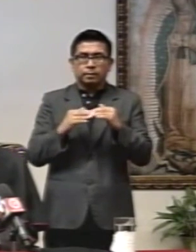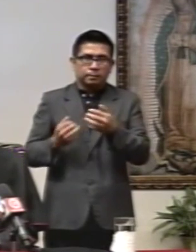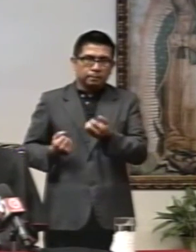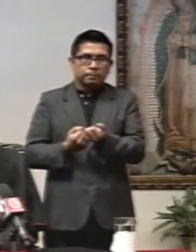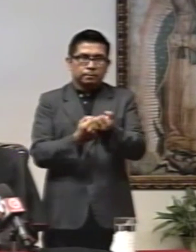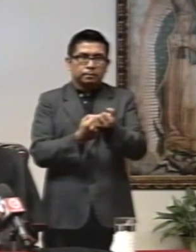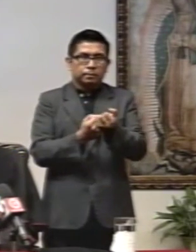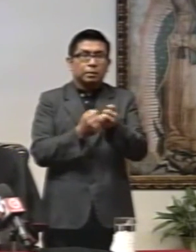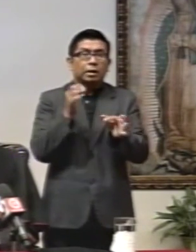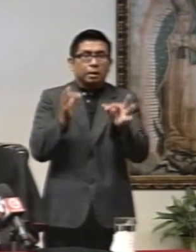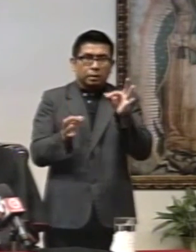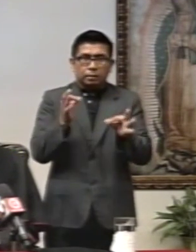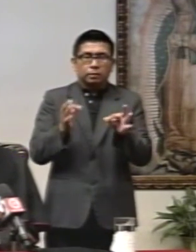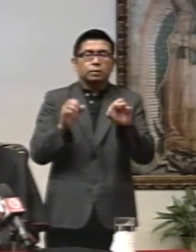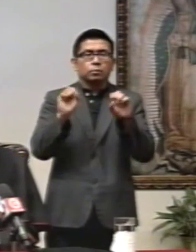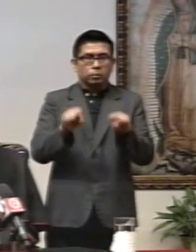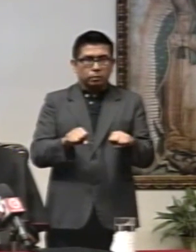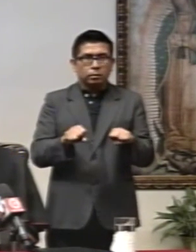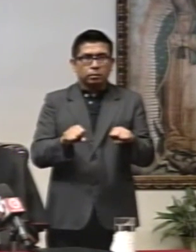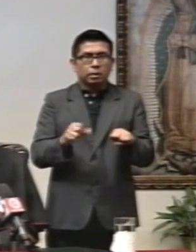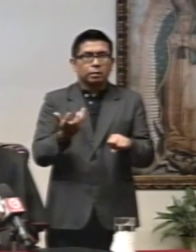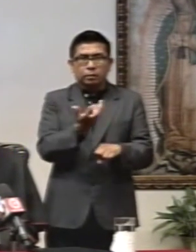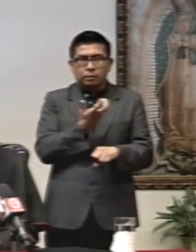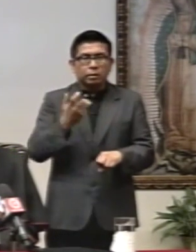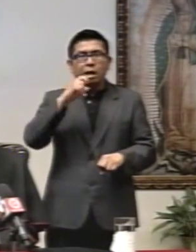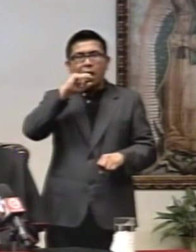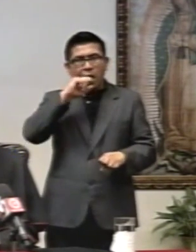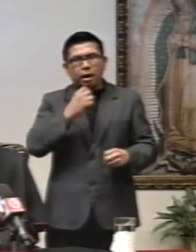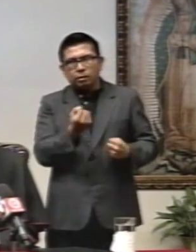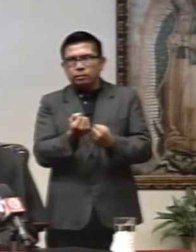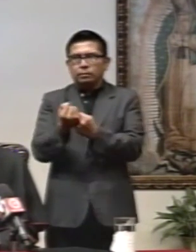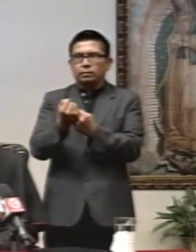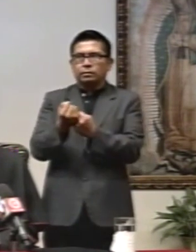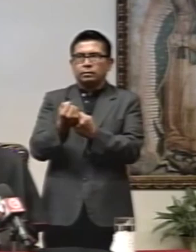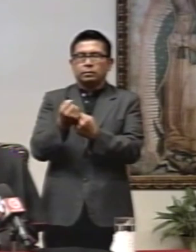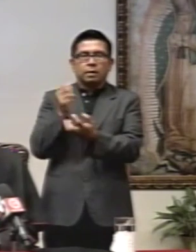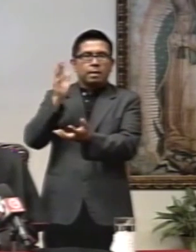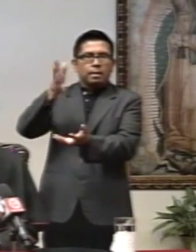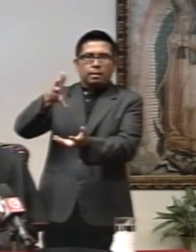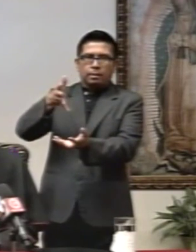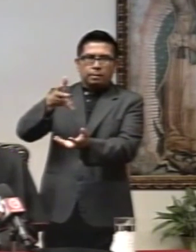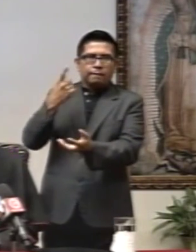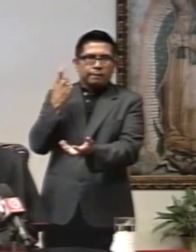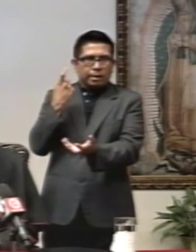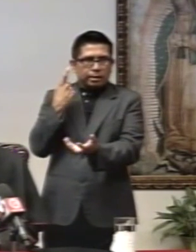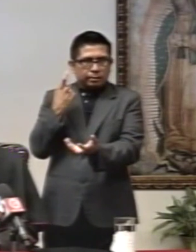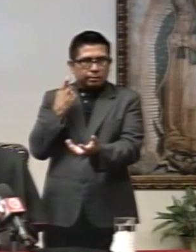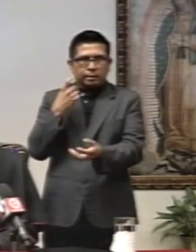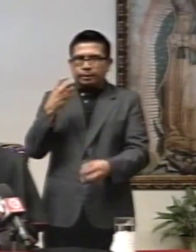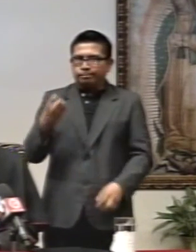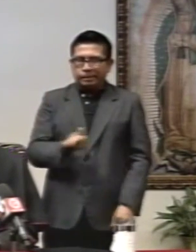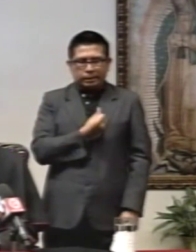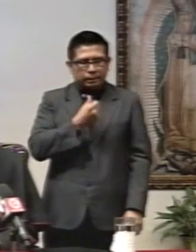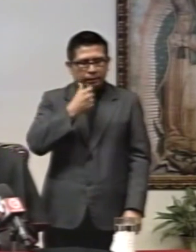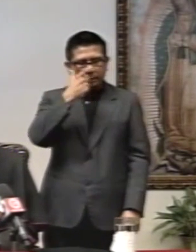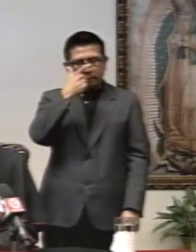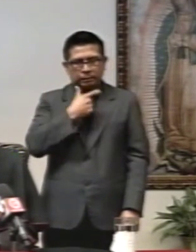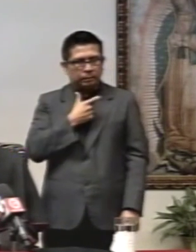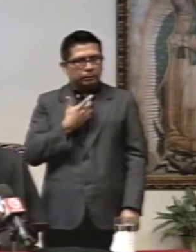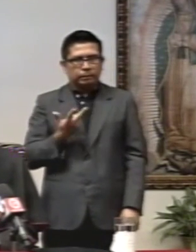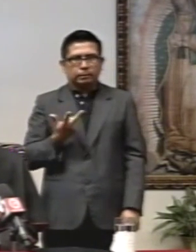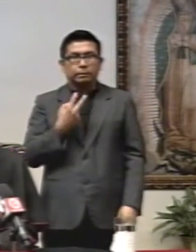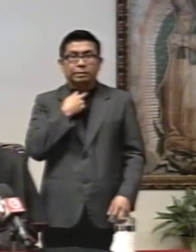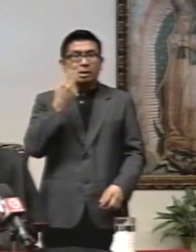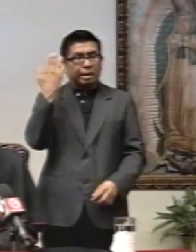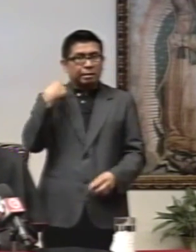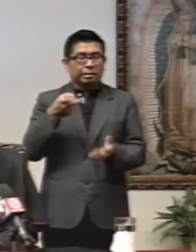una justicia, pues, para los pobres, que no se les ha hecho. Tristemente, en la firma de